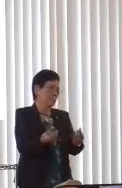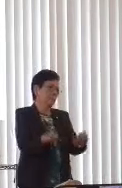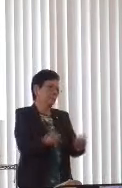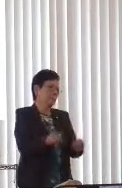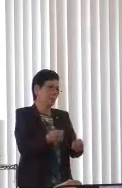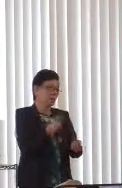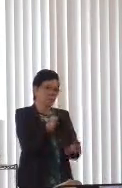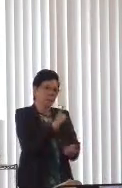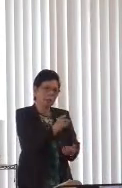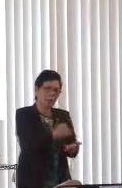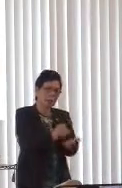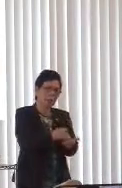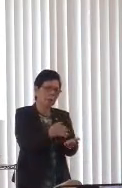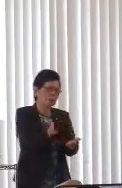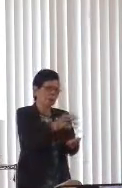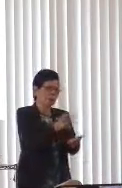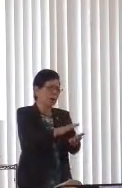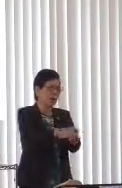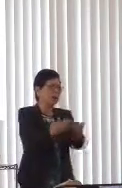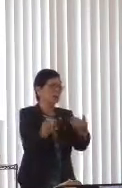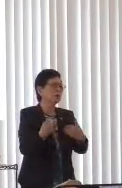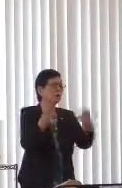言い訳の油を満たさないように、